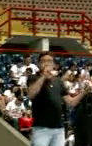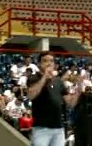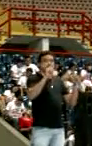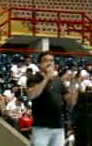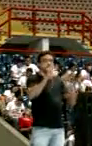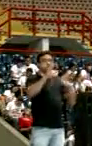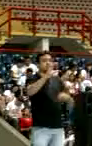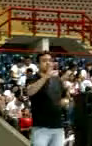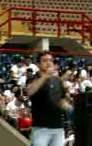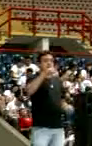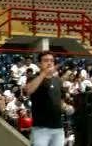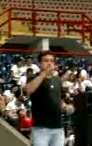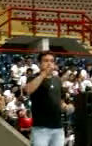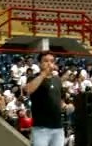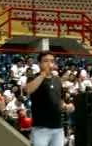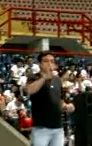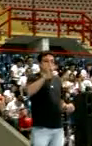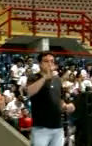Comuna.